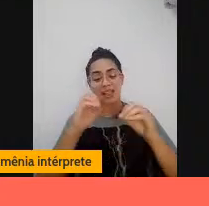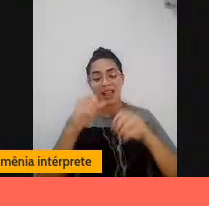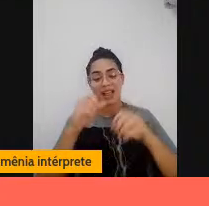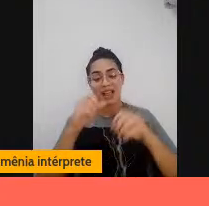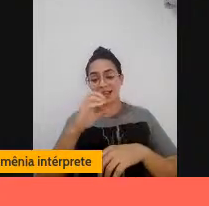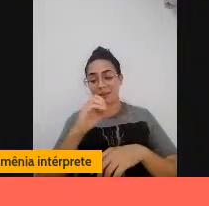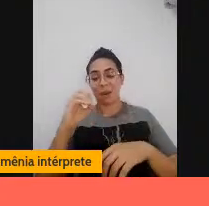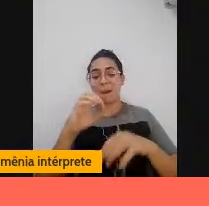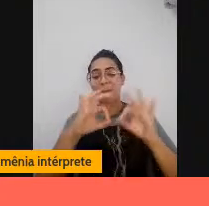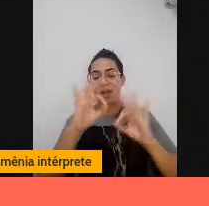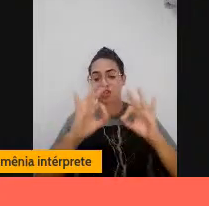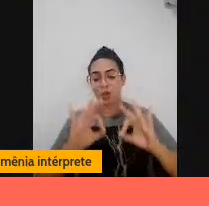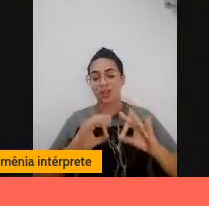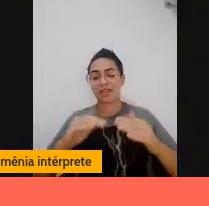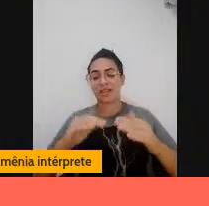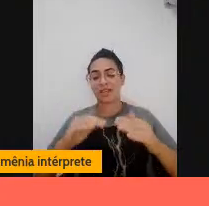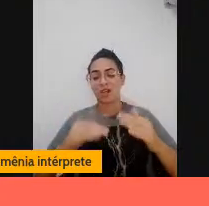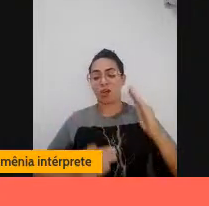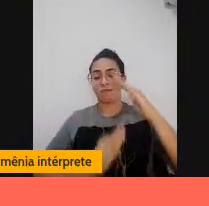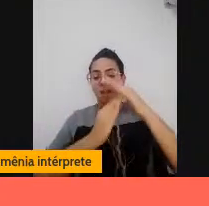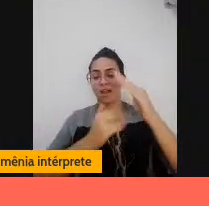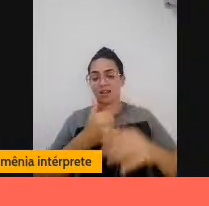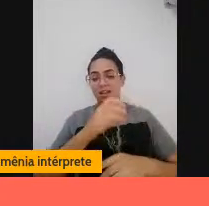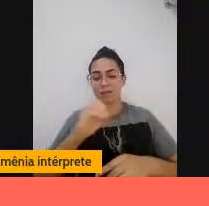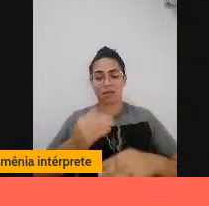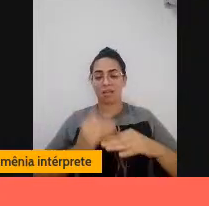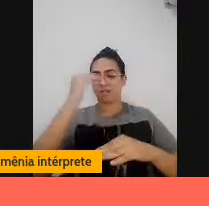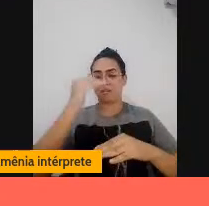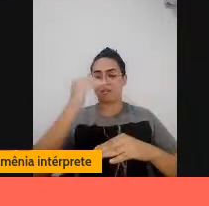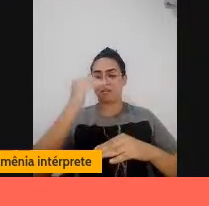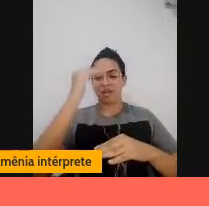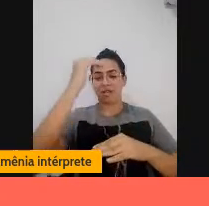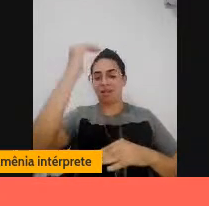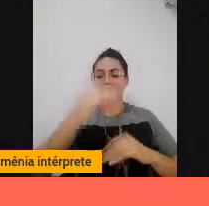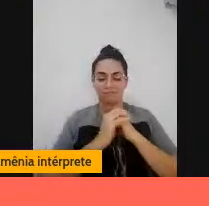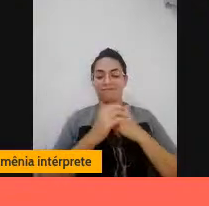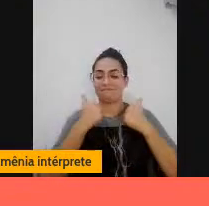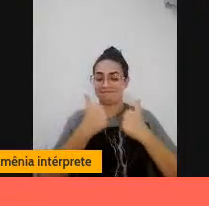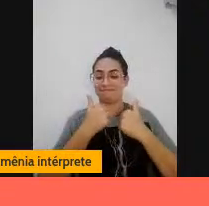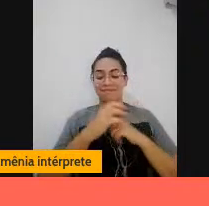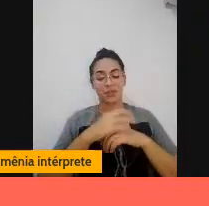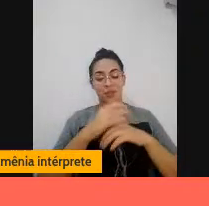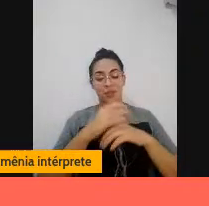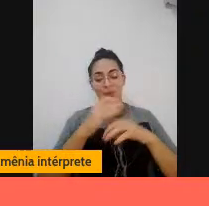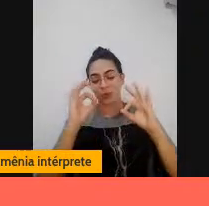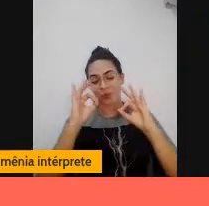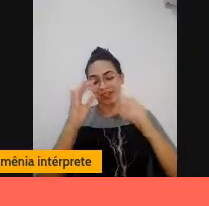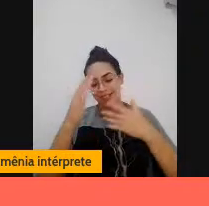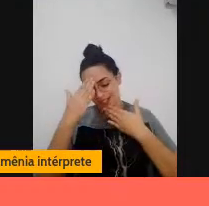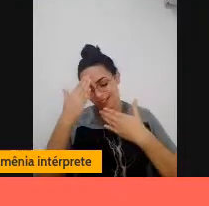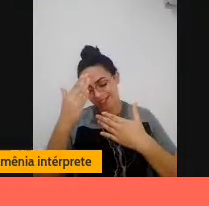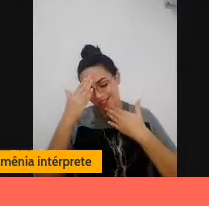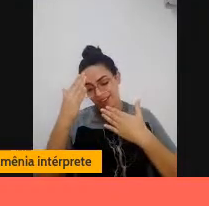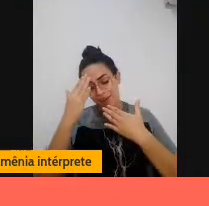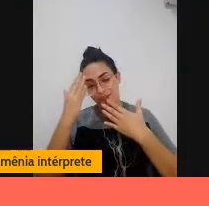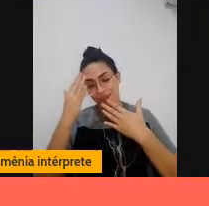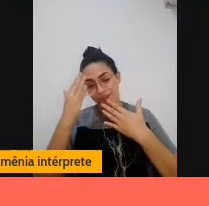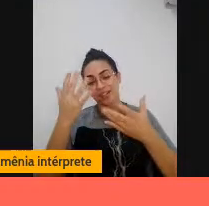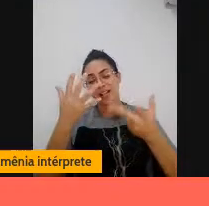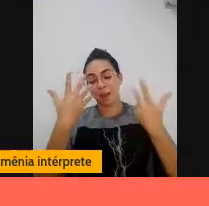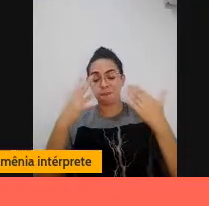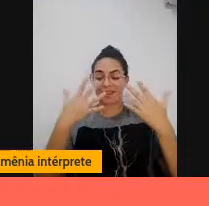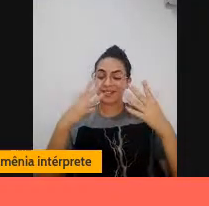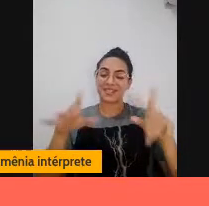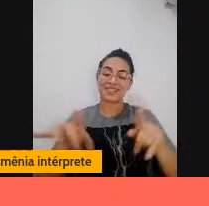100%, 110%, 120%, né, Dani? Então, muito agradecida, só tenho a agradecer e parabenizar,